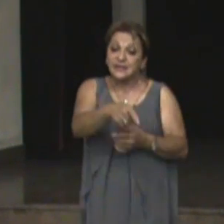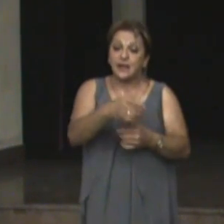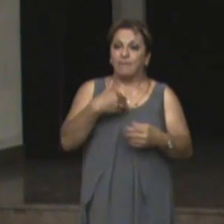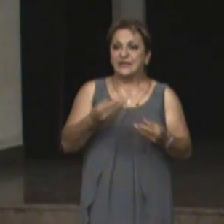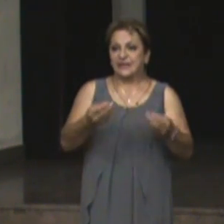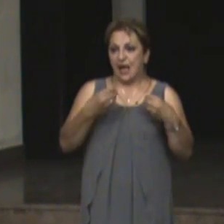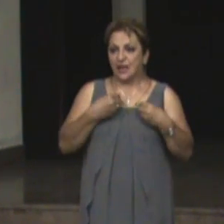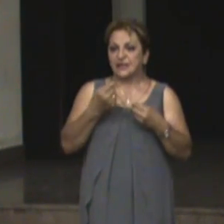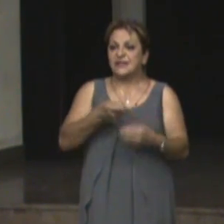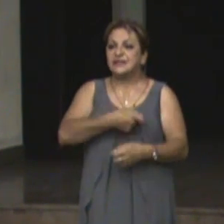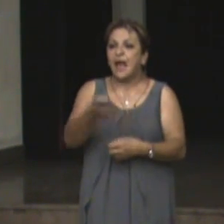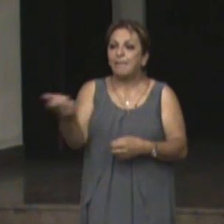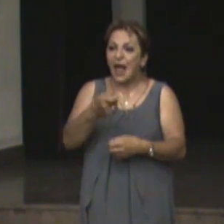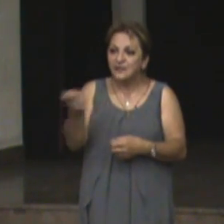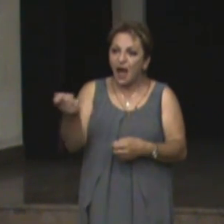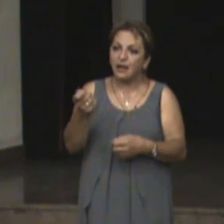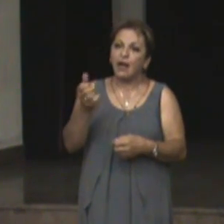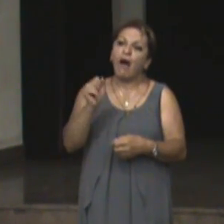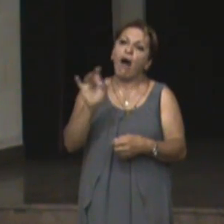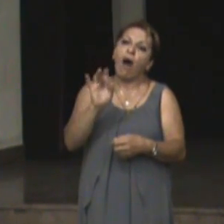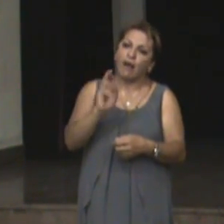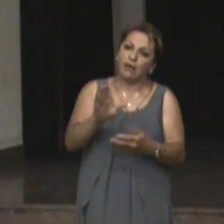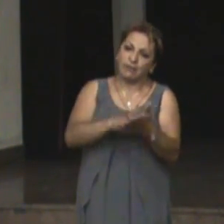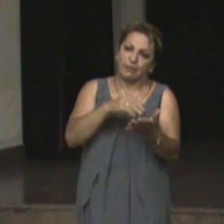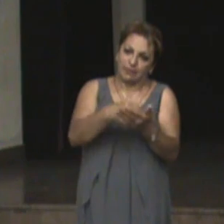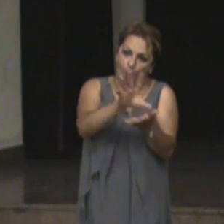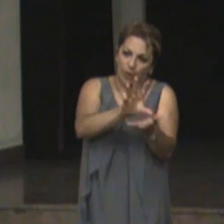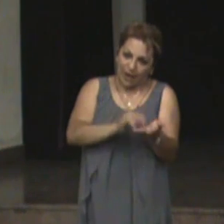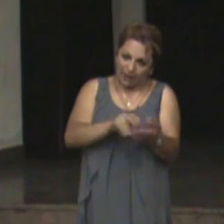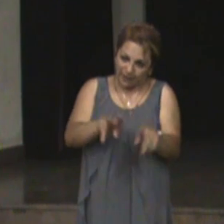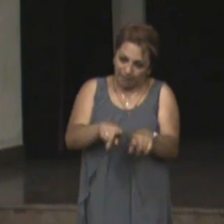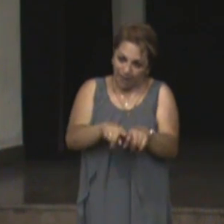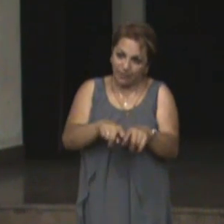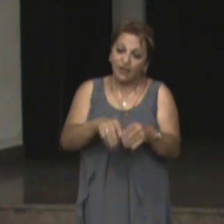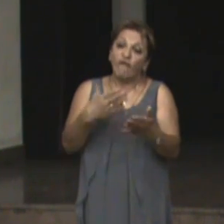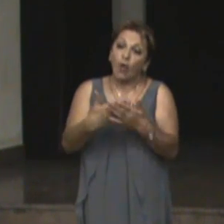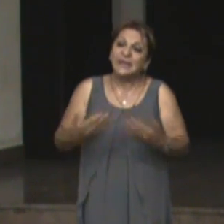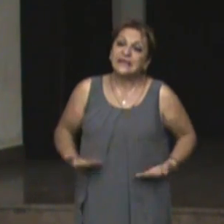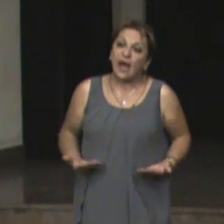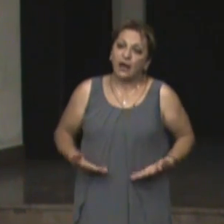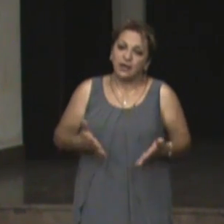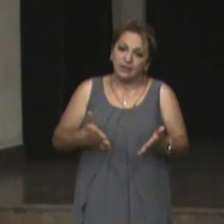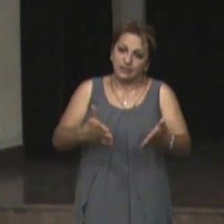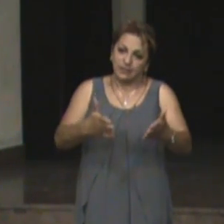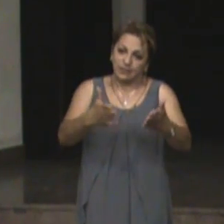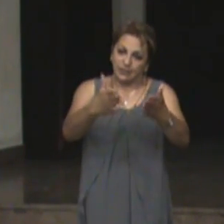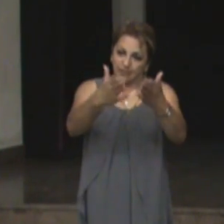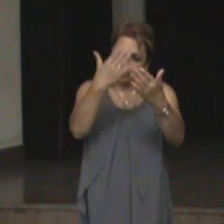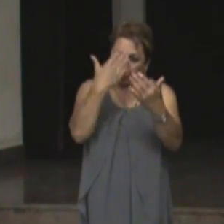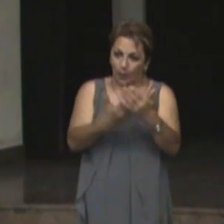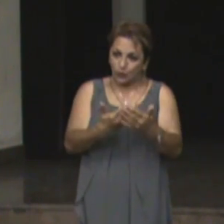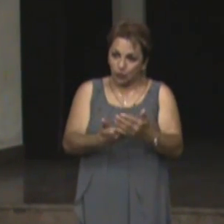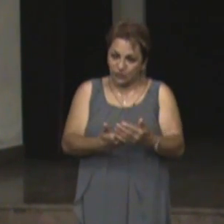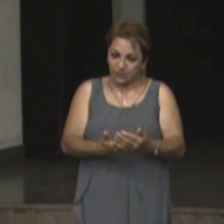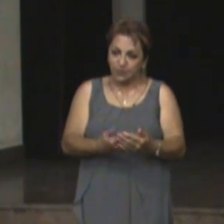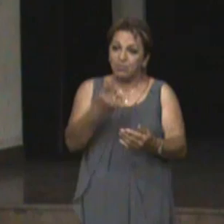է, ոչ թե պարզապես որպես օրինակ, այլ որպես կյանքի ուղեցույց։ Կարա մի